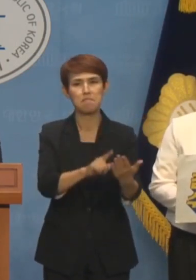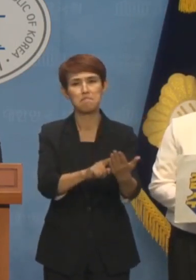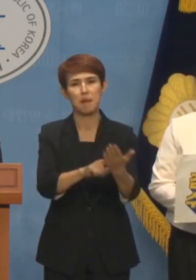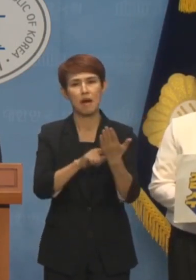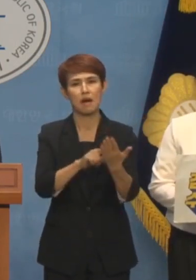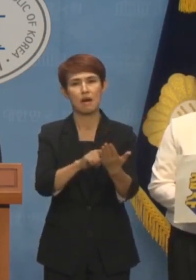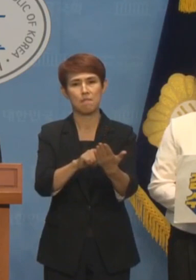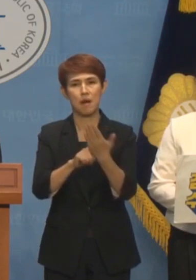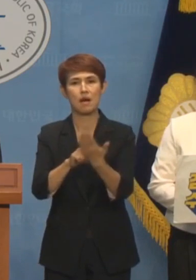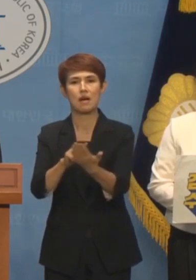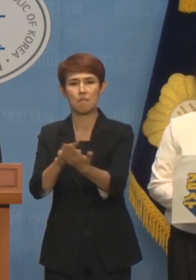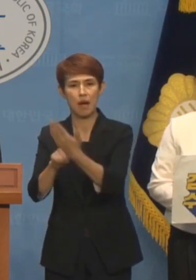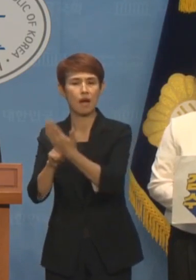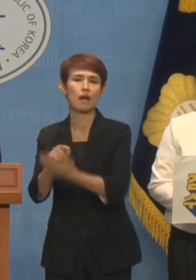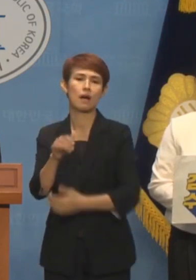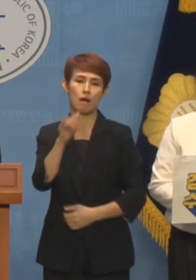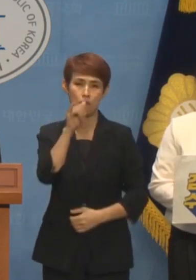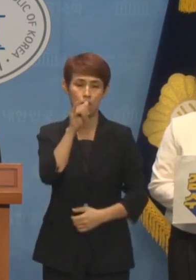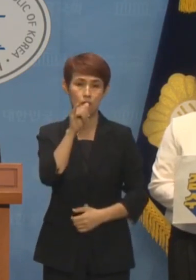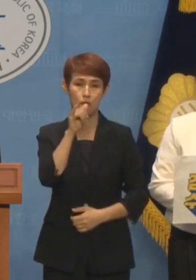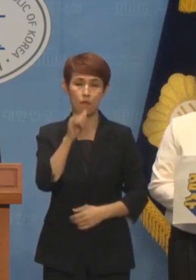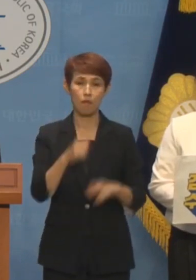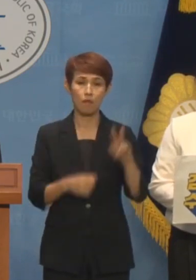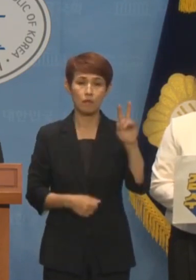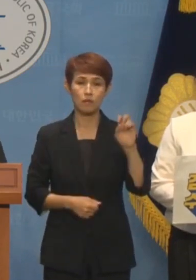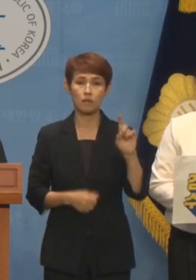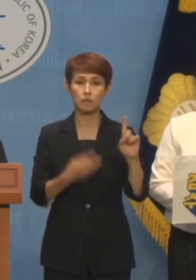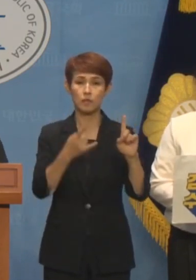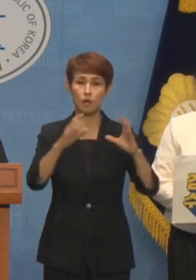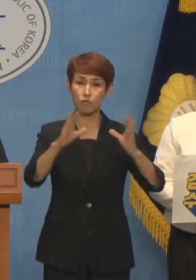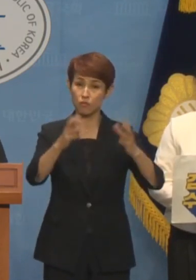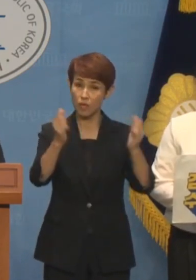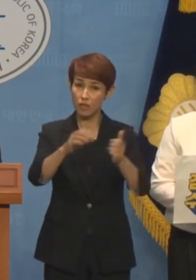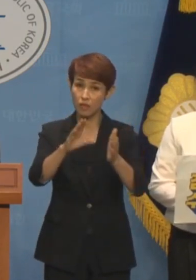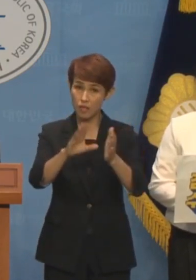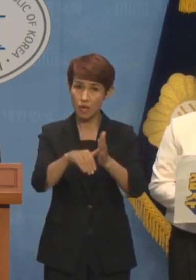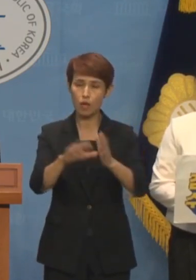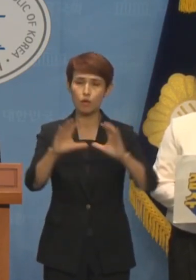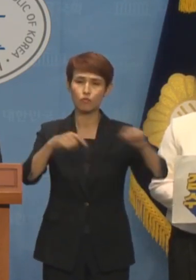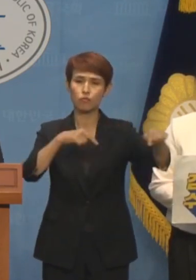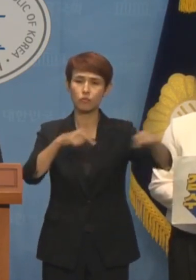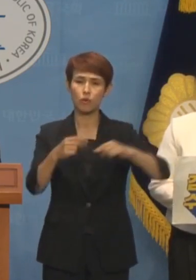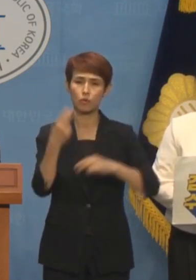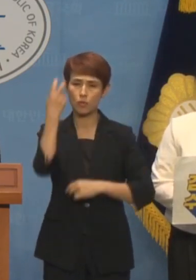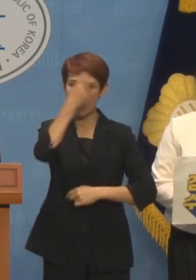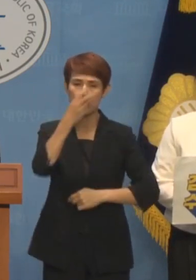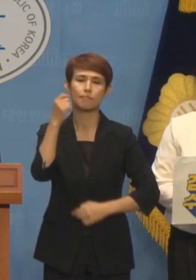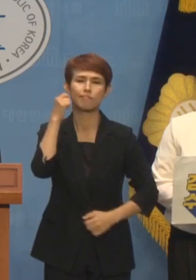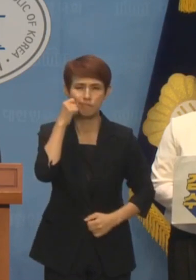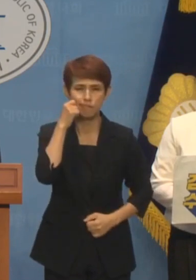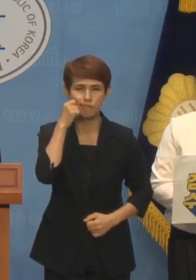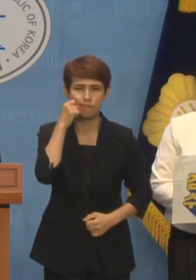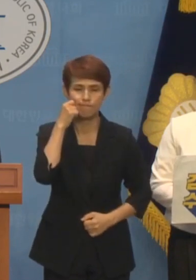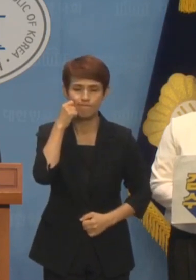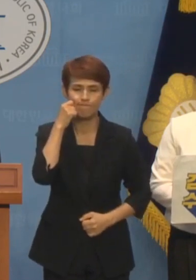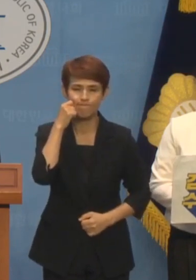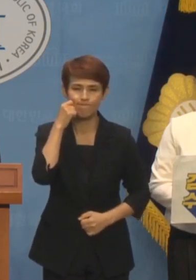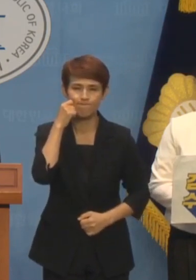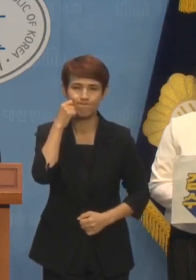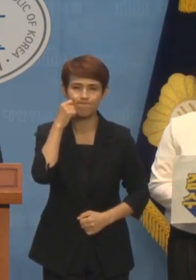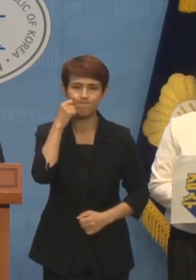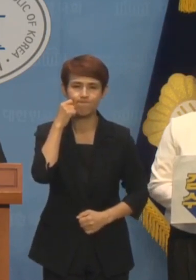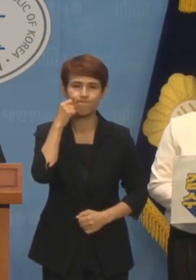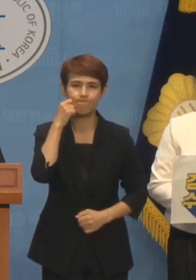진행해 왔음에도 지난 21대 국회에서 국정조사를 진행하지 못하고 문턱을 넘지